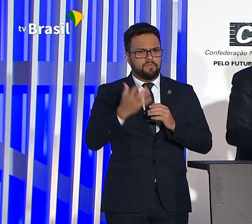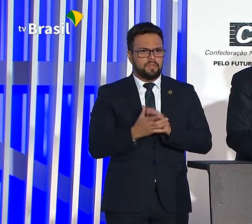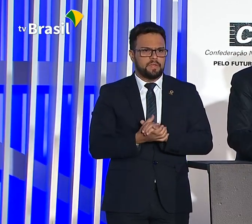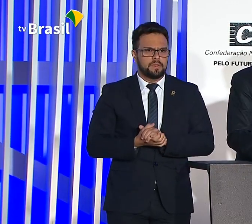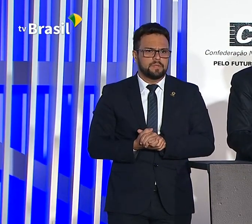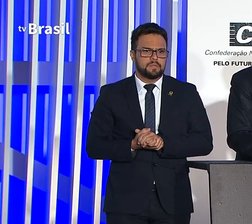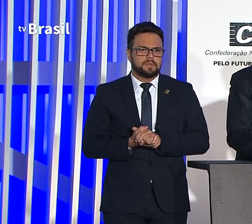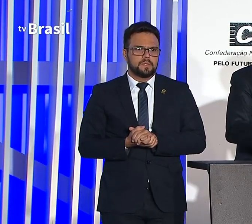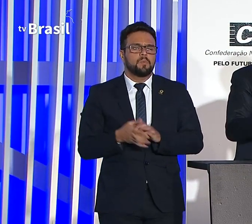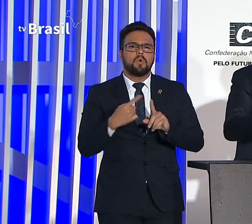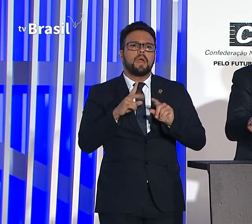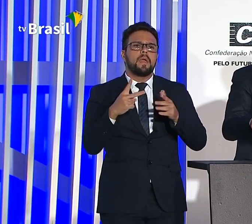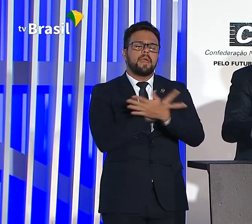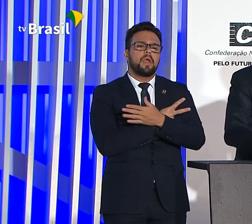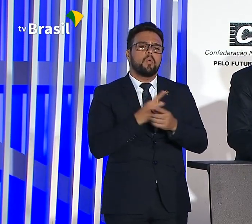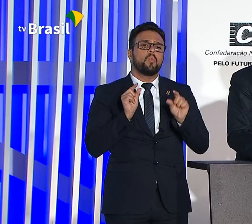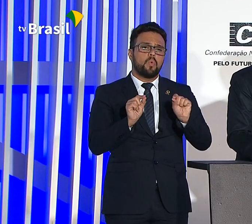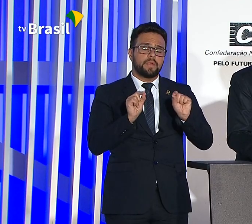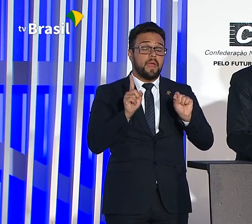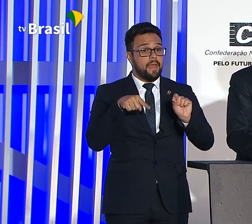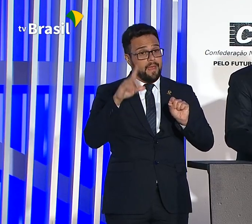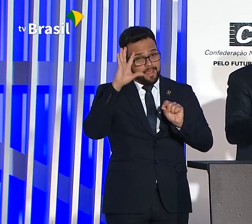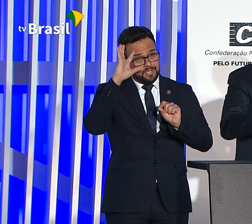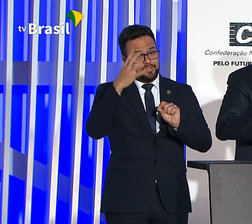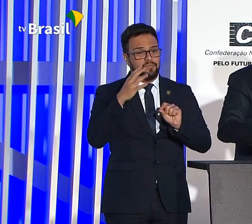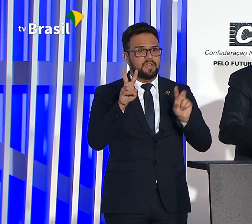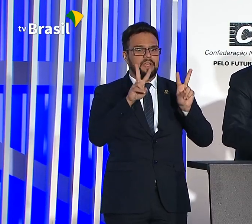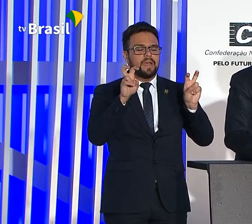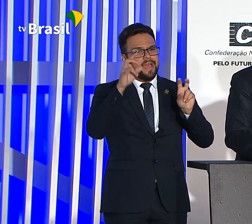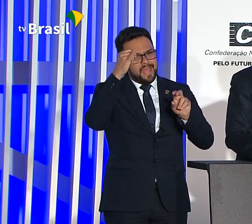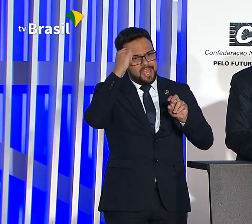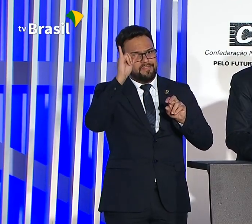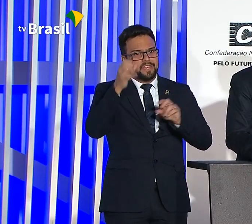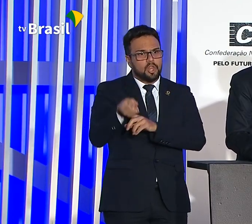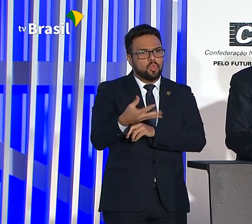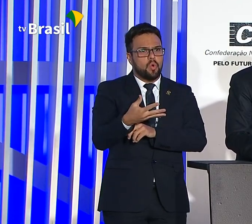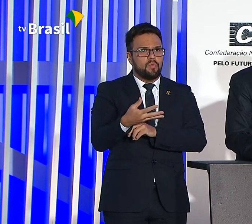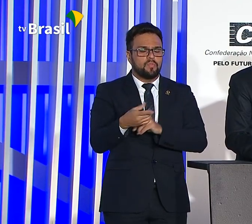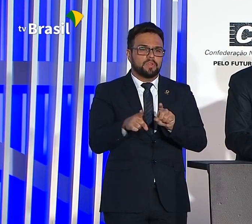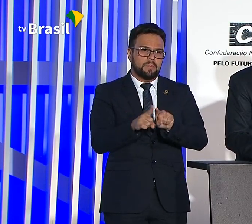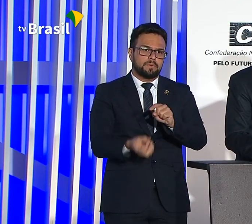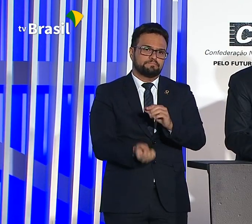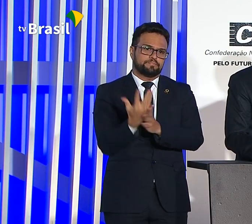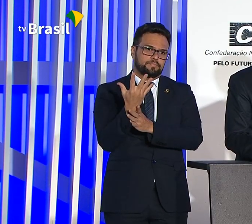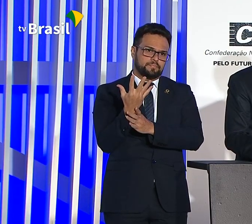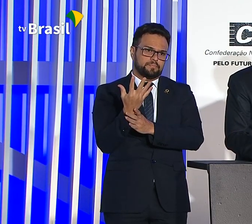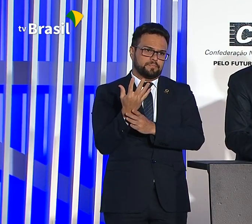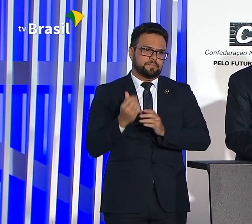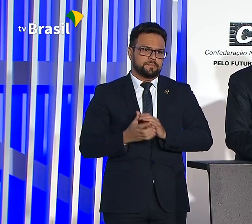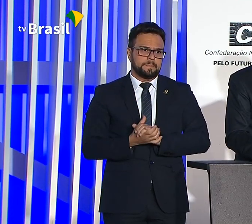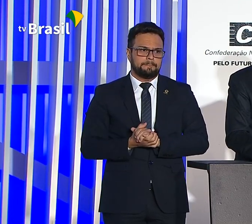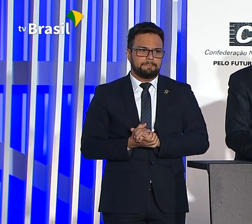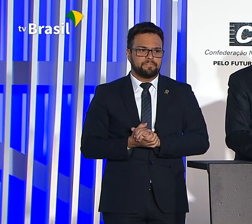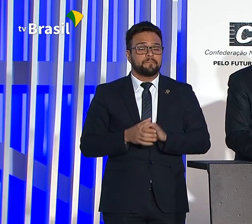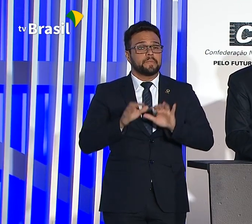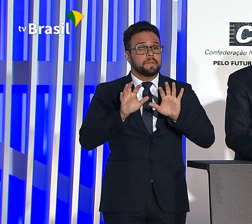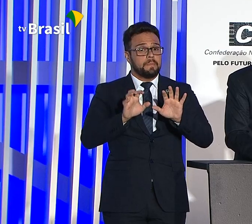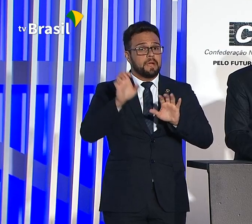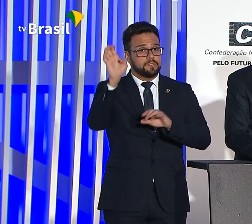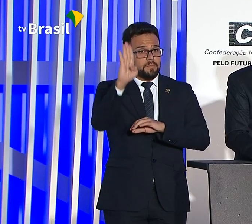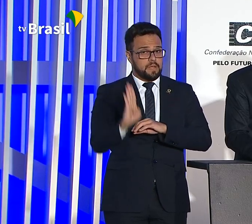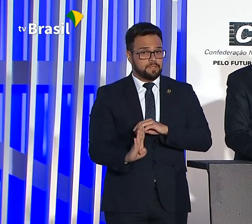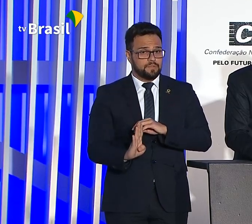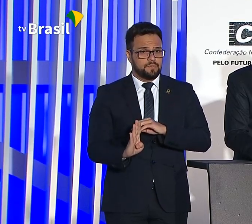dinheiro o excesso e não só resolver aquele caso evitar que novos casos venha a acontecer mas o brasil